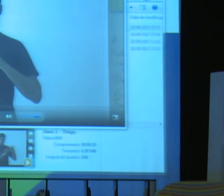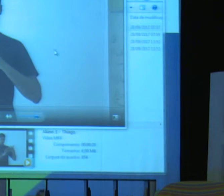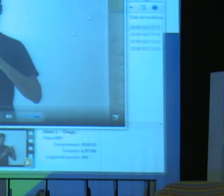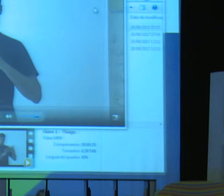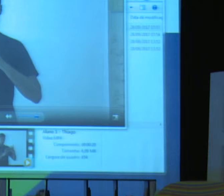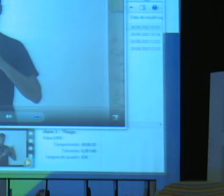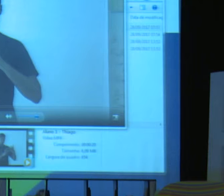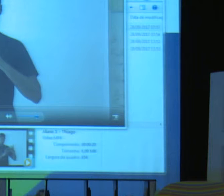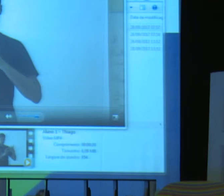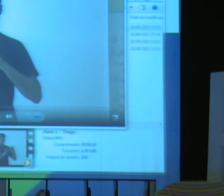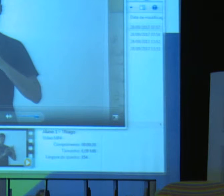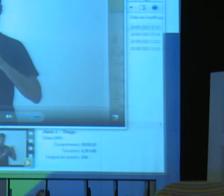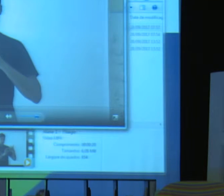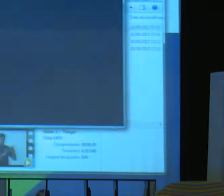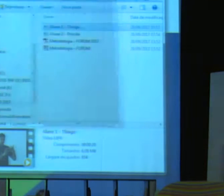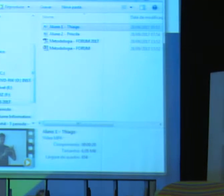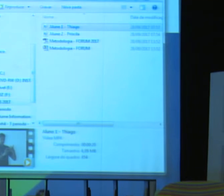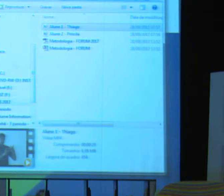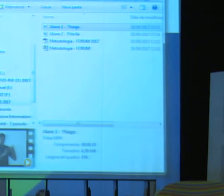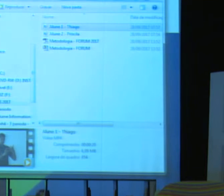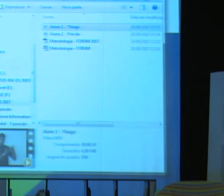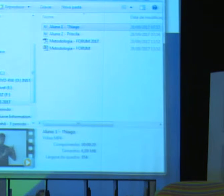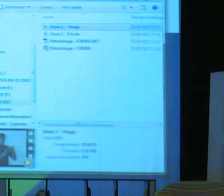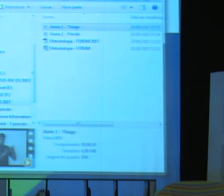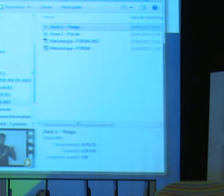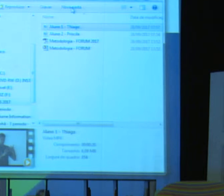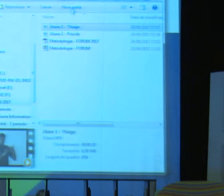Pode parar. Agora, passa, por favor, o vídeo da aluna surda.